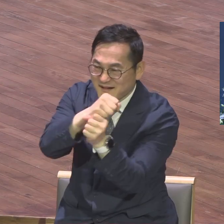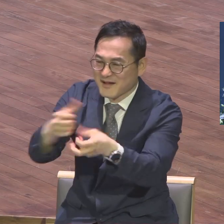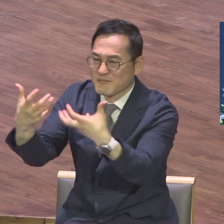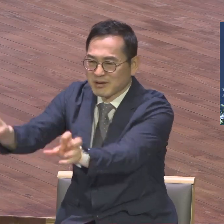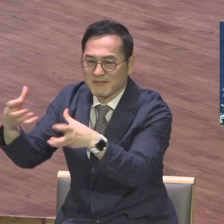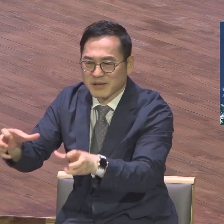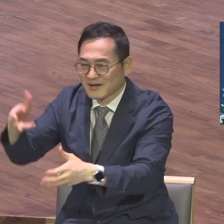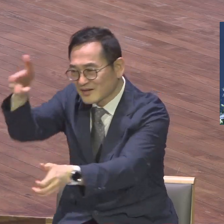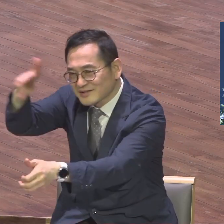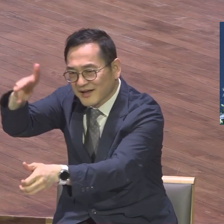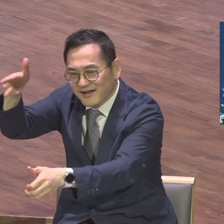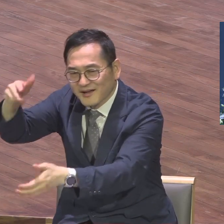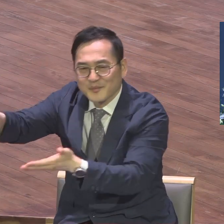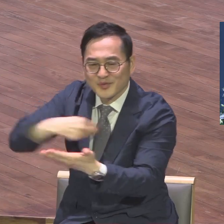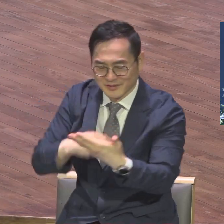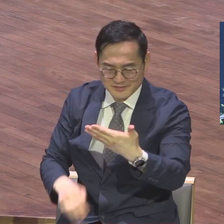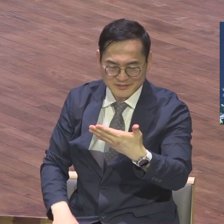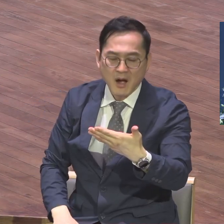그냥